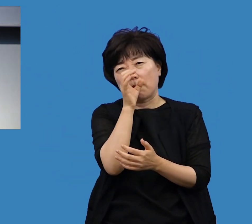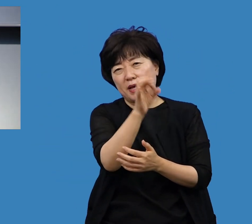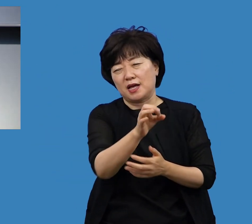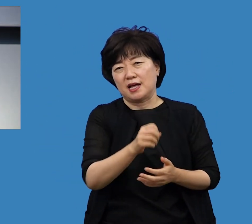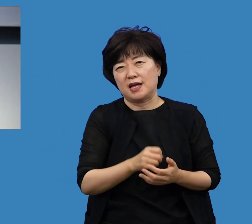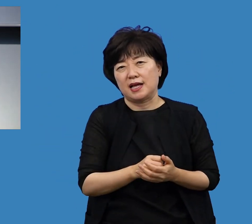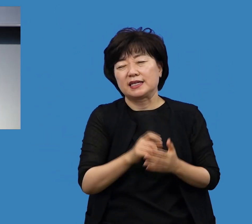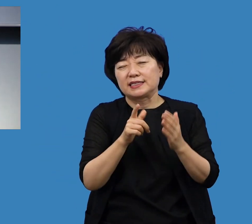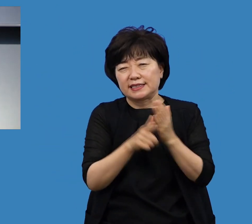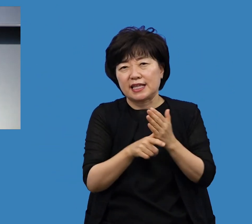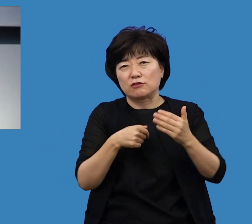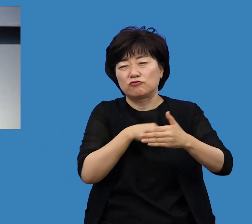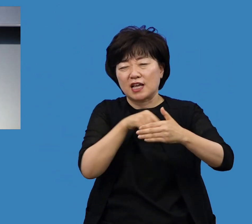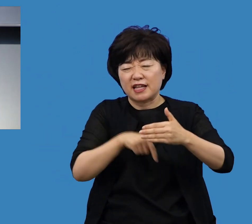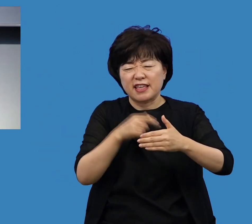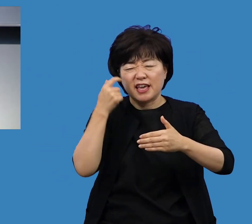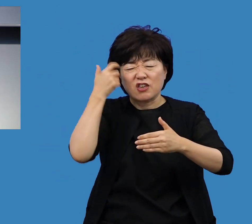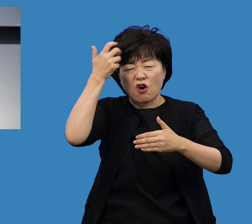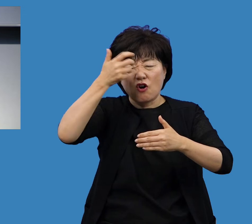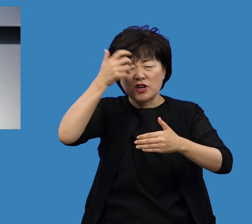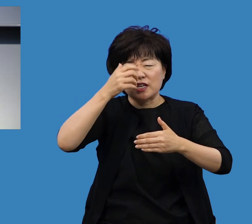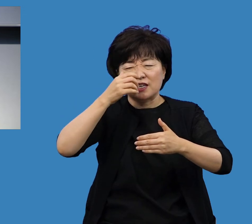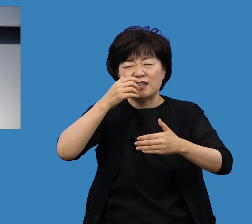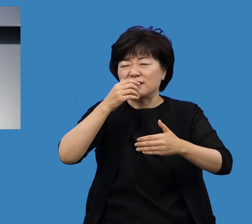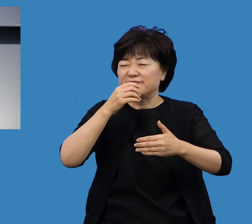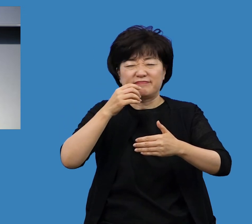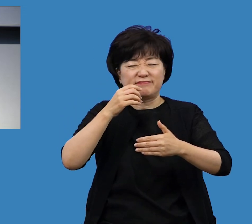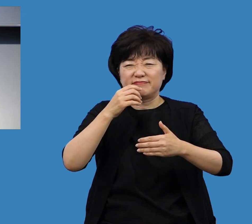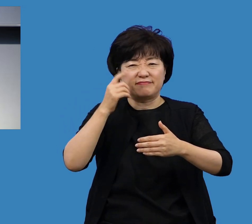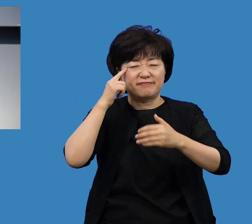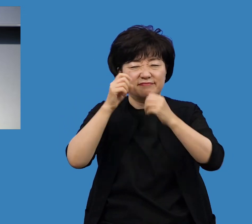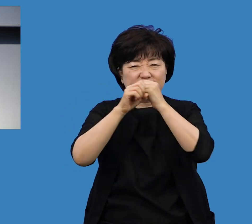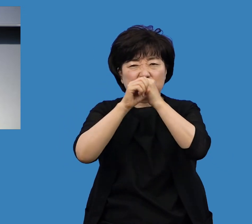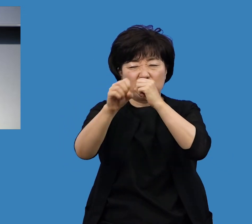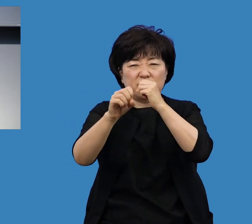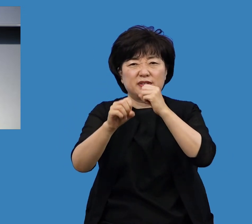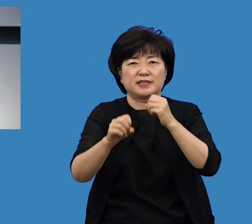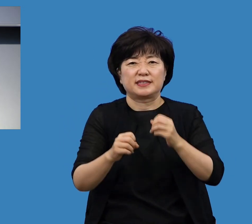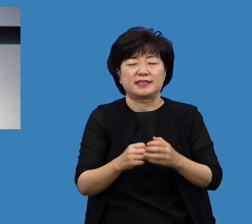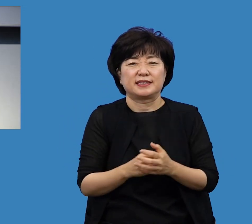우리 안에 영이 멍해지는 거예요. 아시겠습니까?